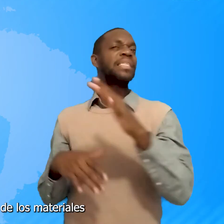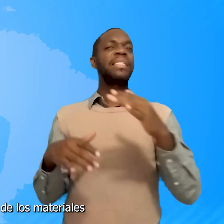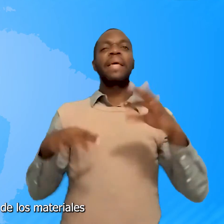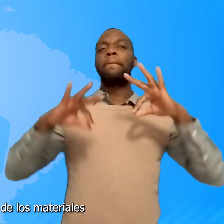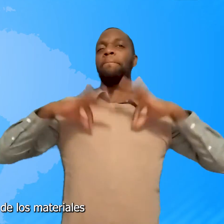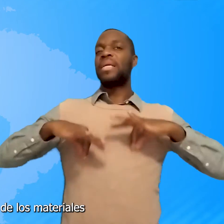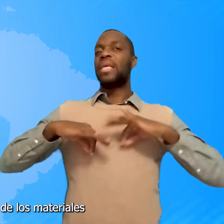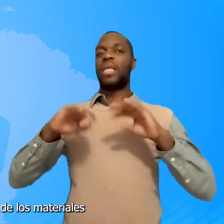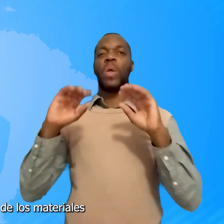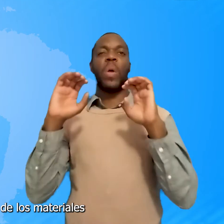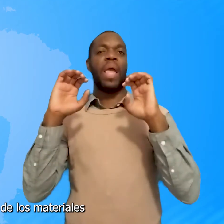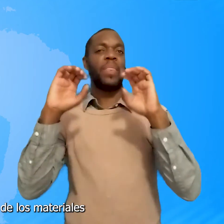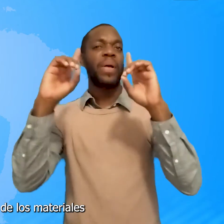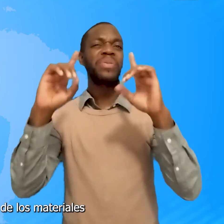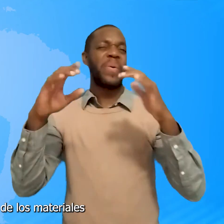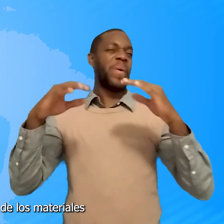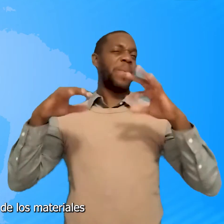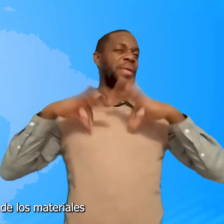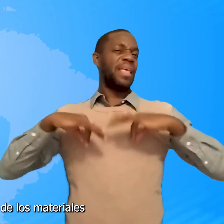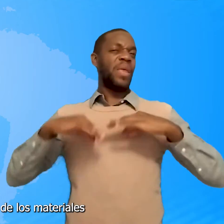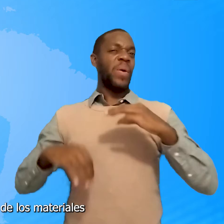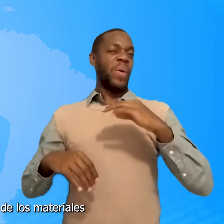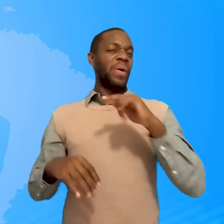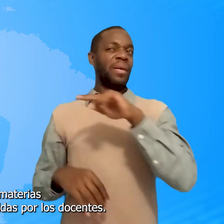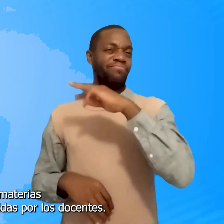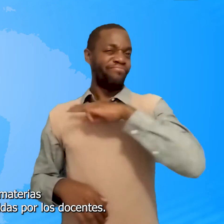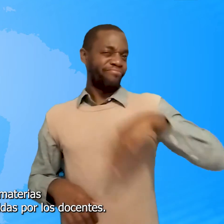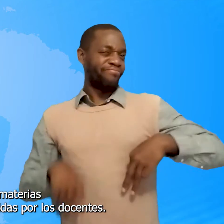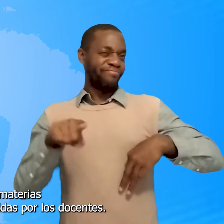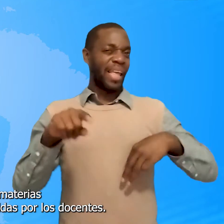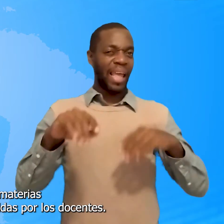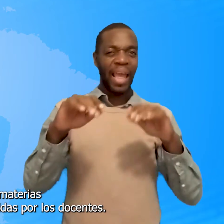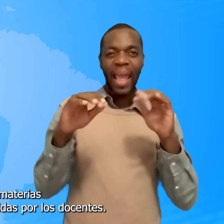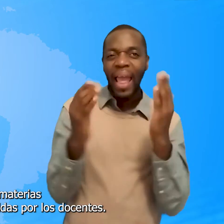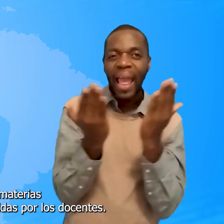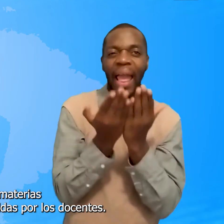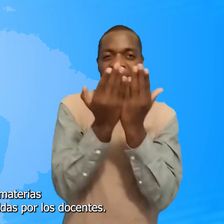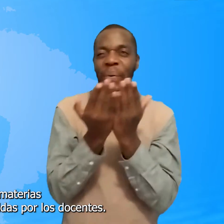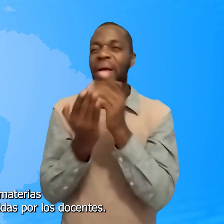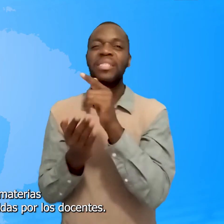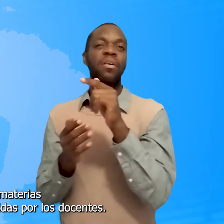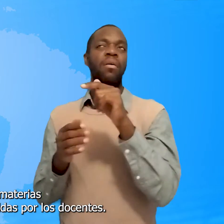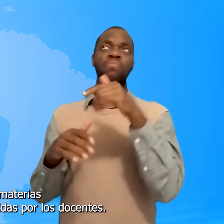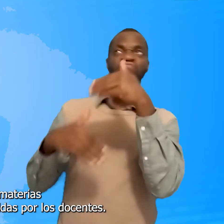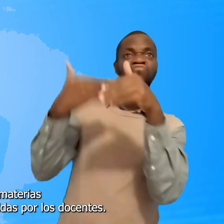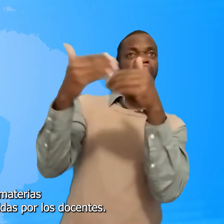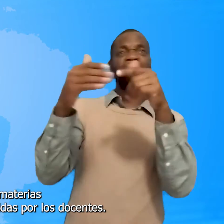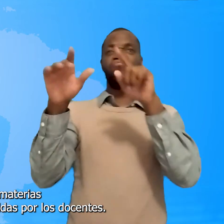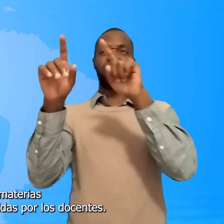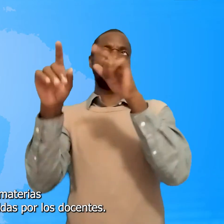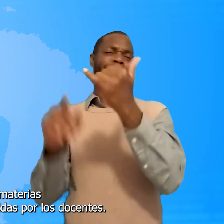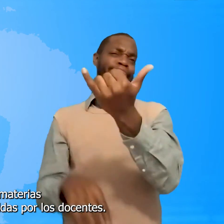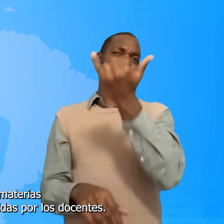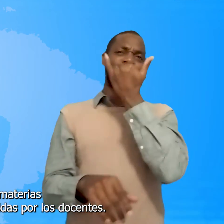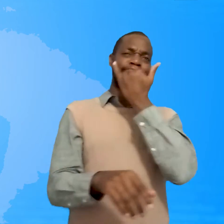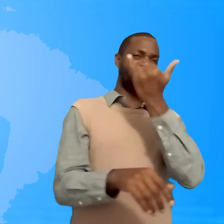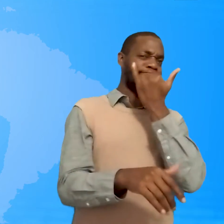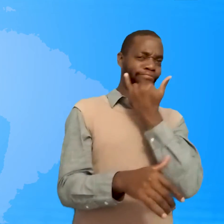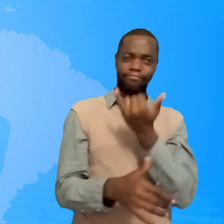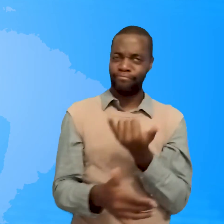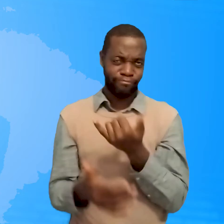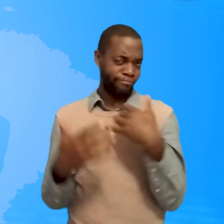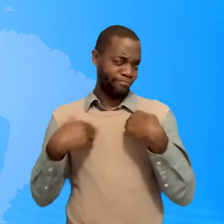en la elaboración de los materiales o de las materias que van a ser impartidas por los